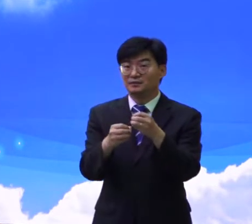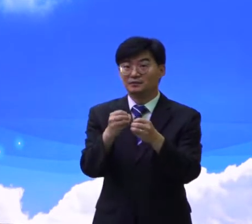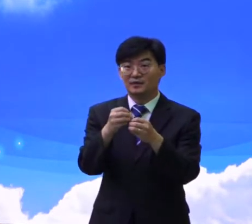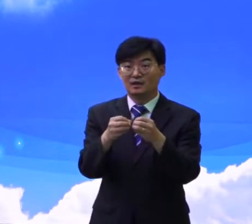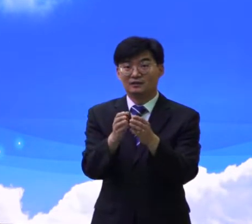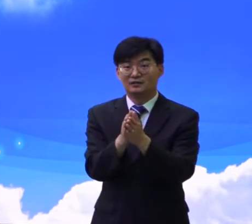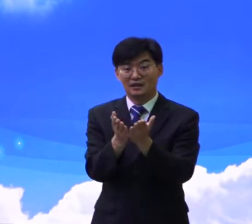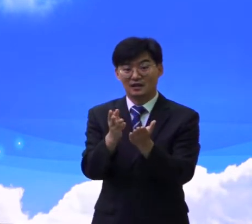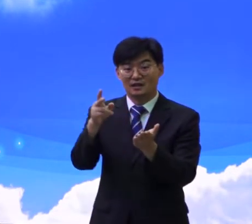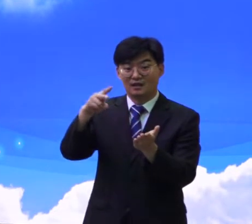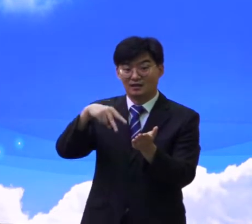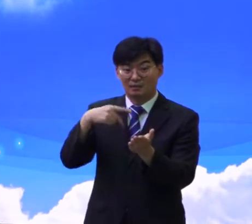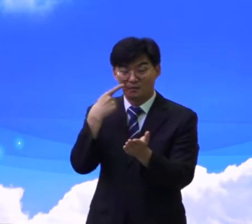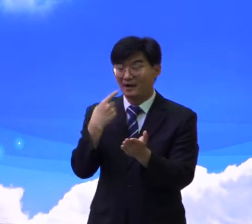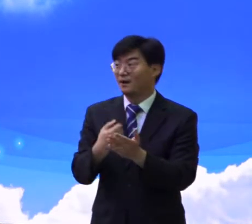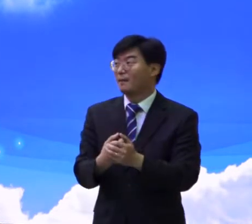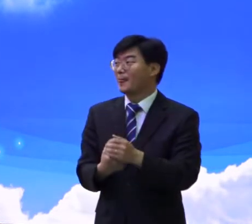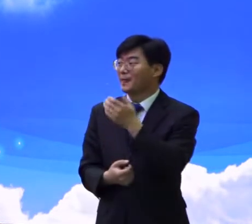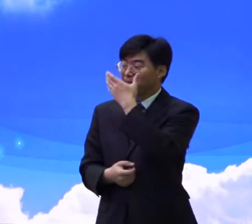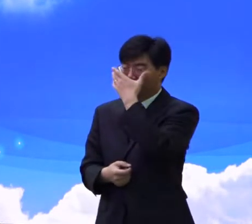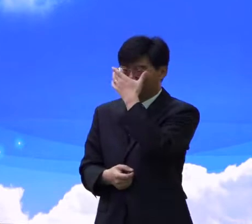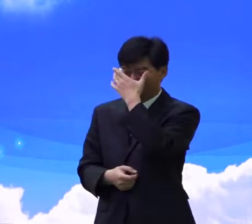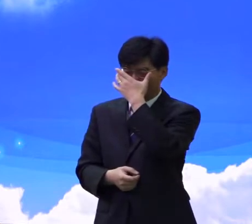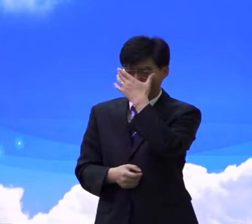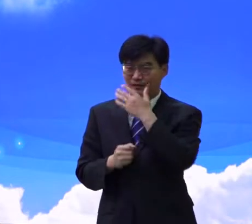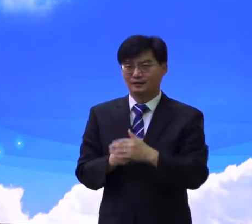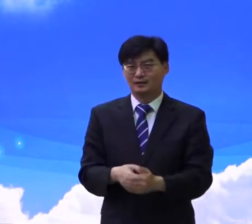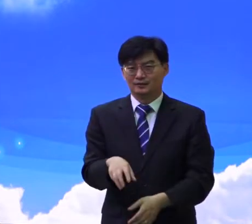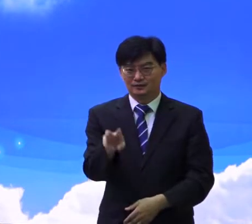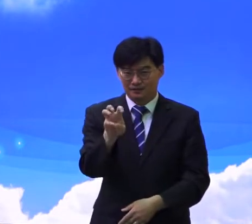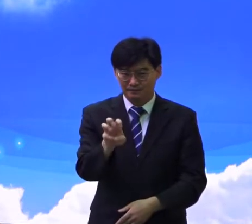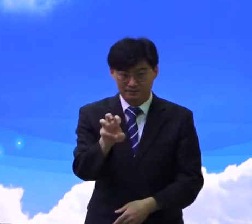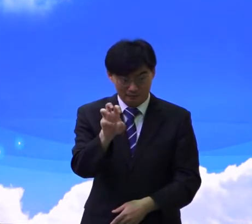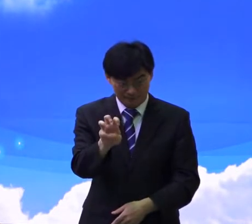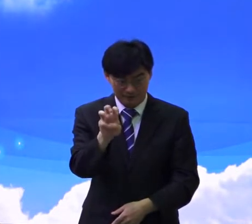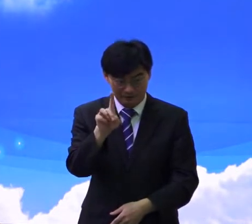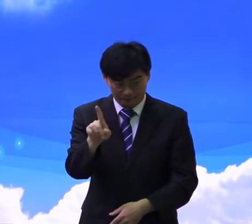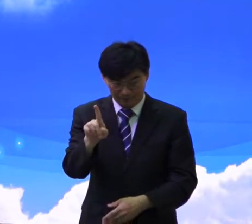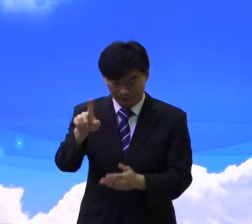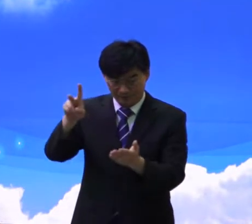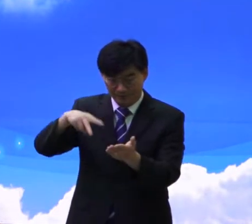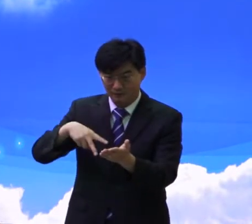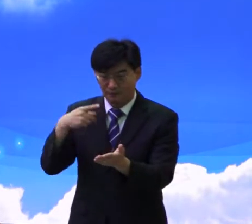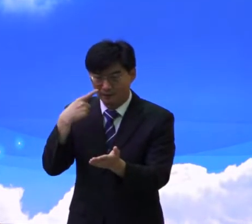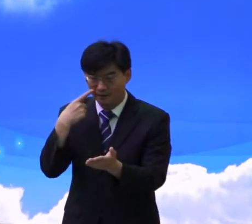기자는 시편 119편 32절에서 이렇게 기도했습니다.